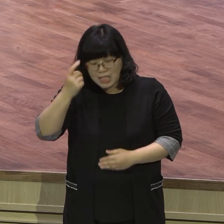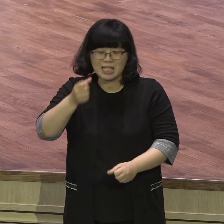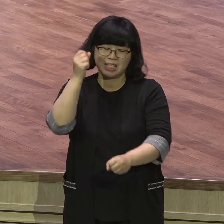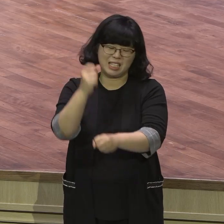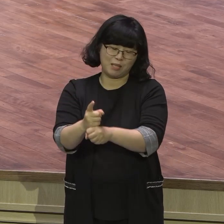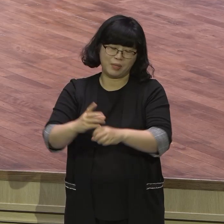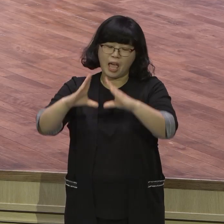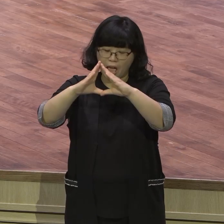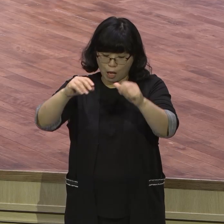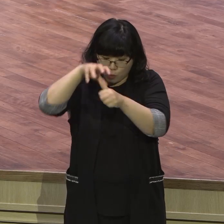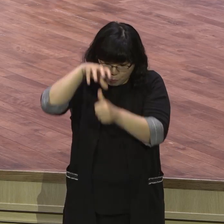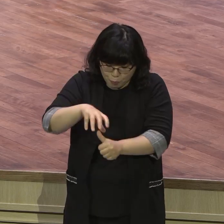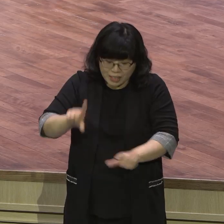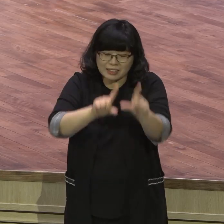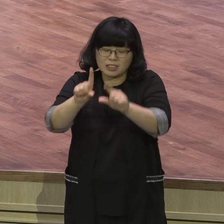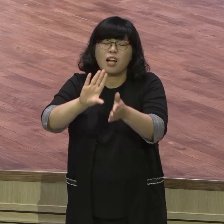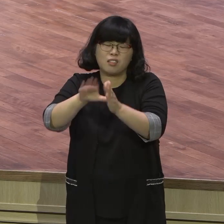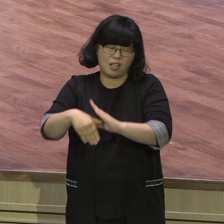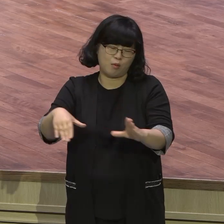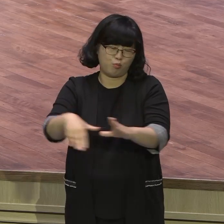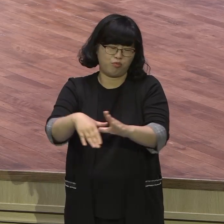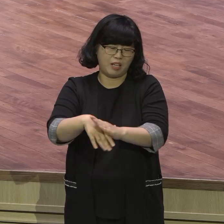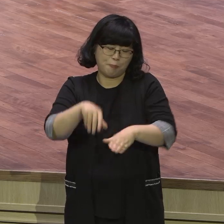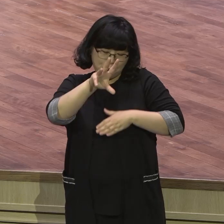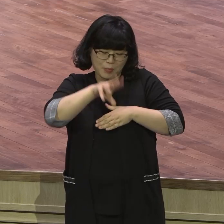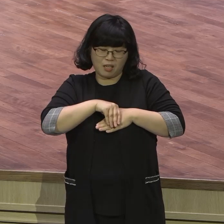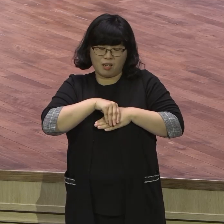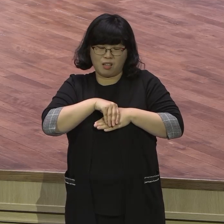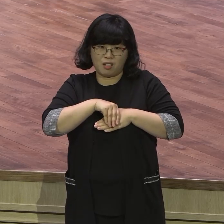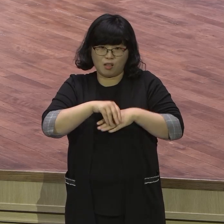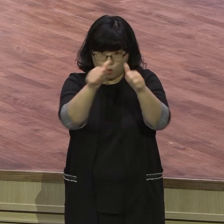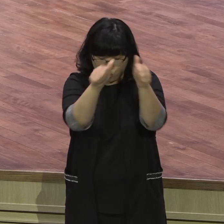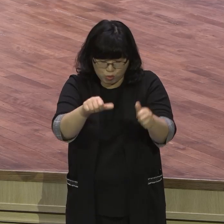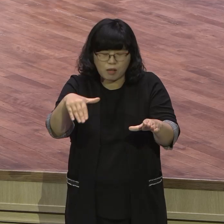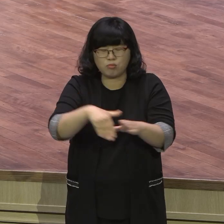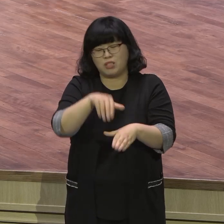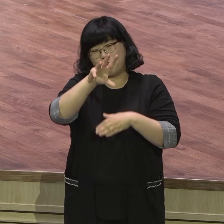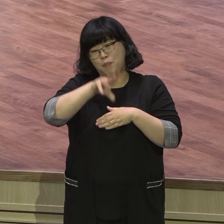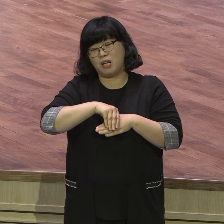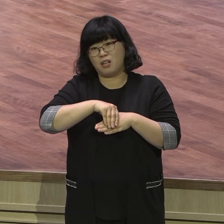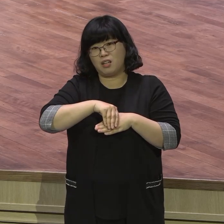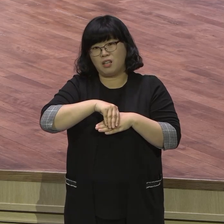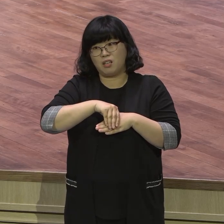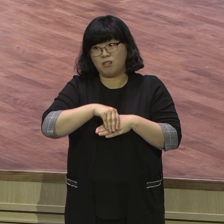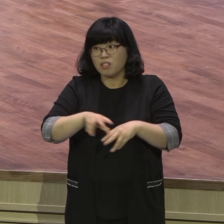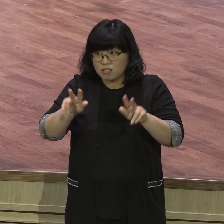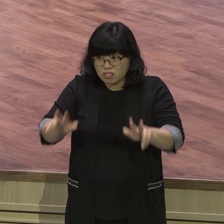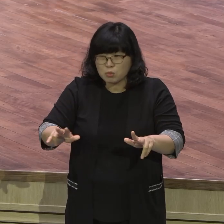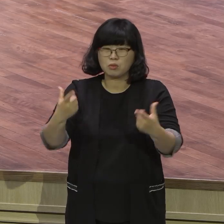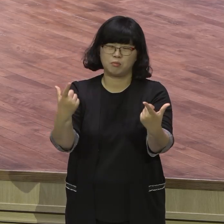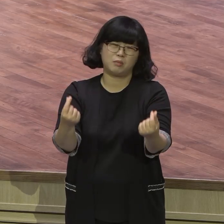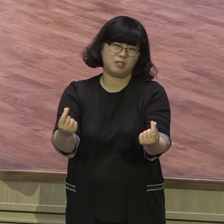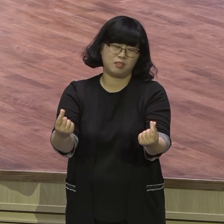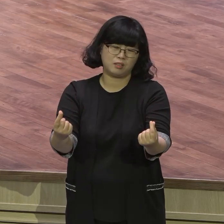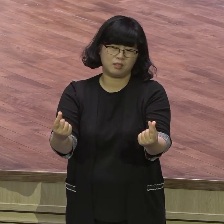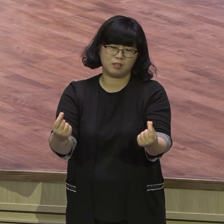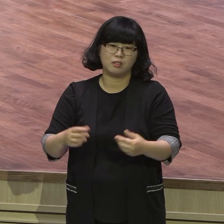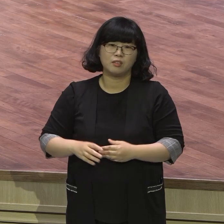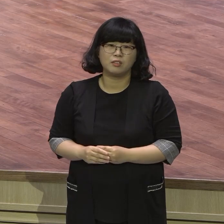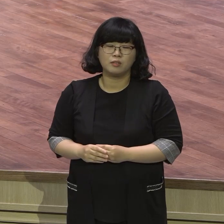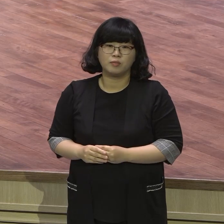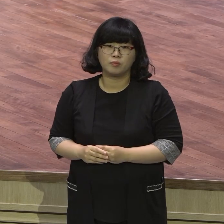이런 모습이 지금 시대에도 버젓이 있다는 것입니다. 지금 시대에도 여러분 지금 들을 때 이게